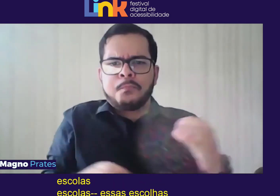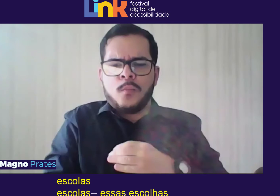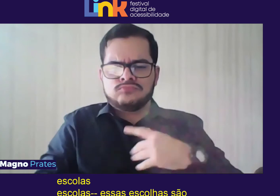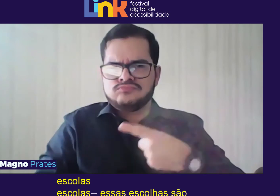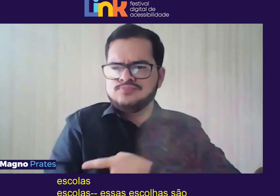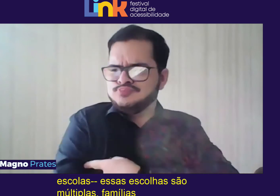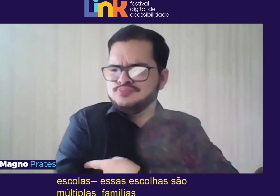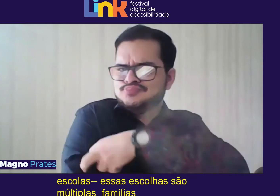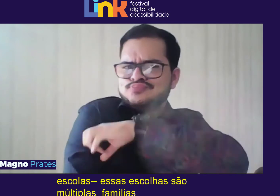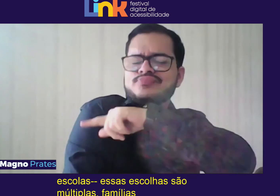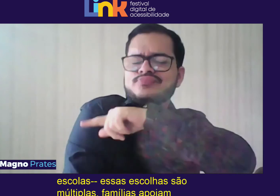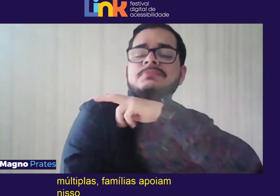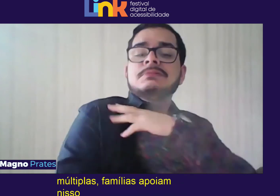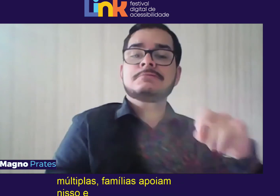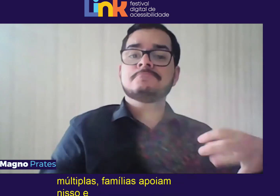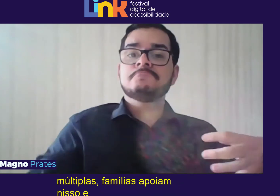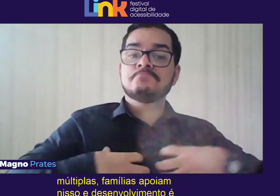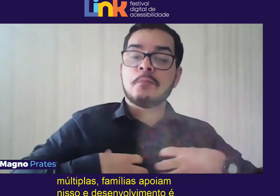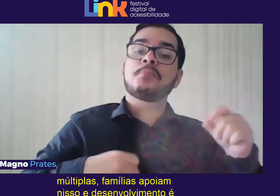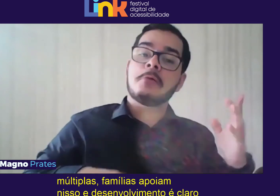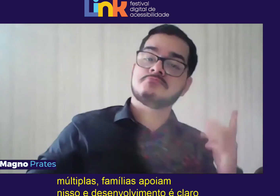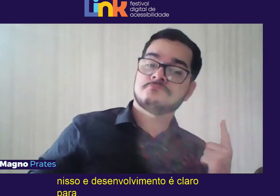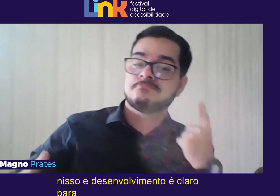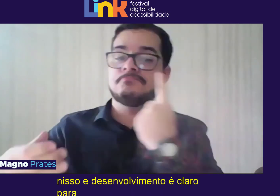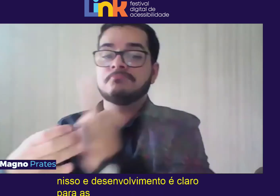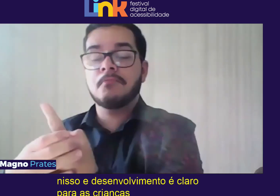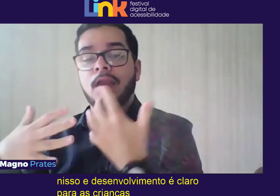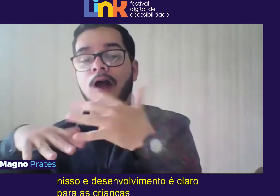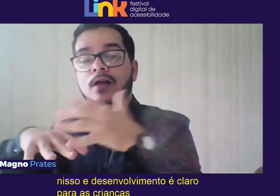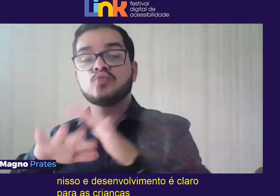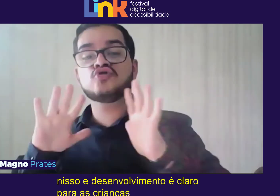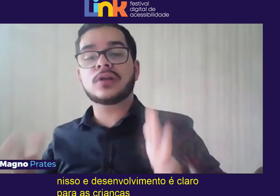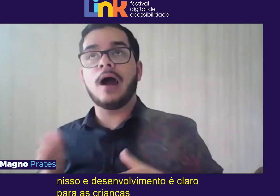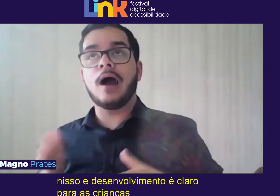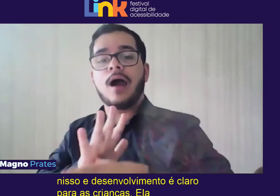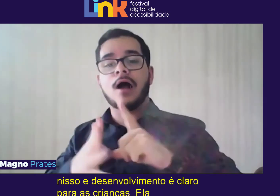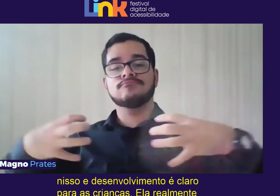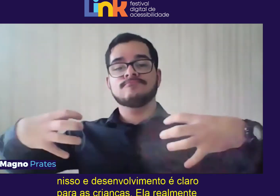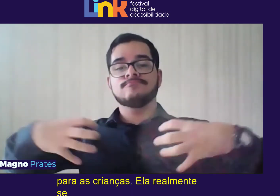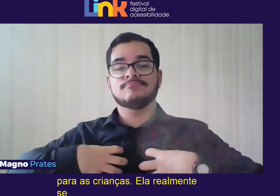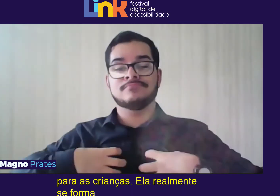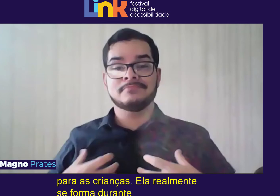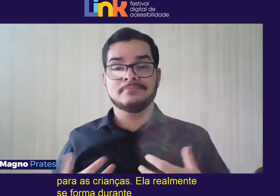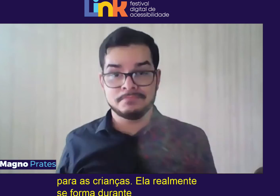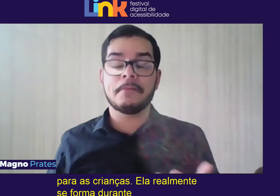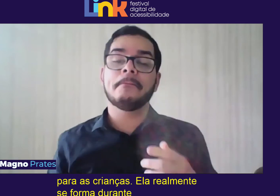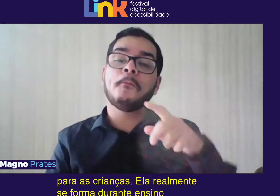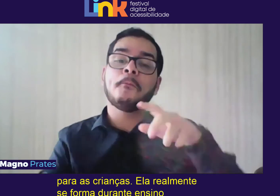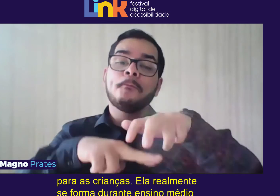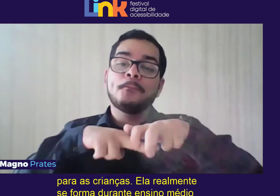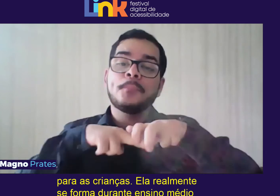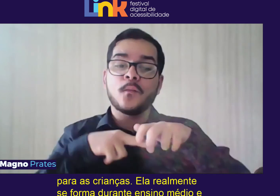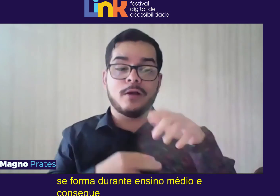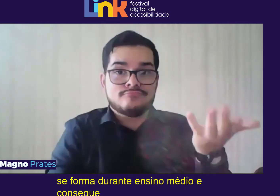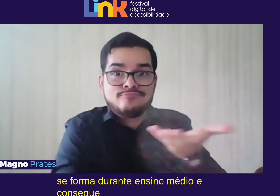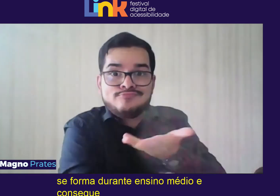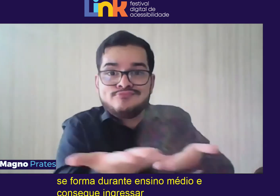claro para as crianças. Ela realmente se forma durante o ensino médio e consegue ingressar no ensino fundamental. E até se ela fizer parte de uma